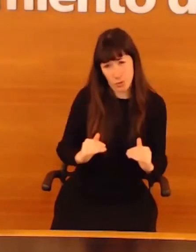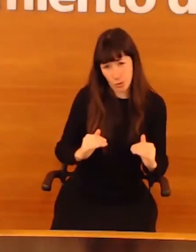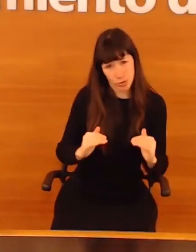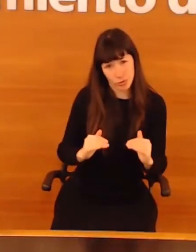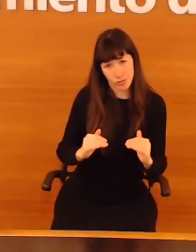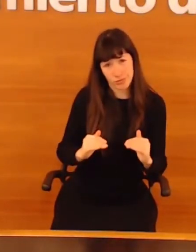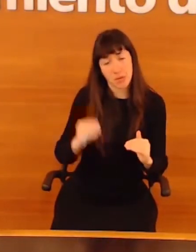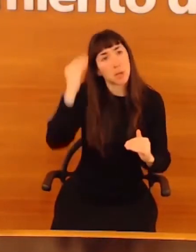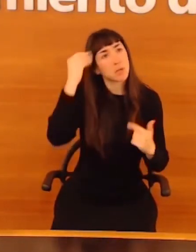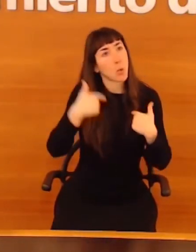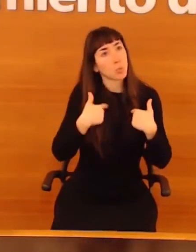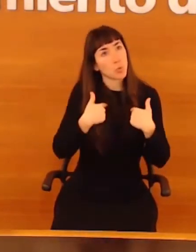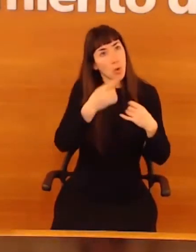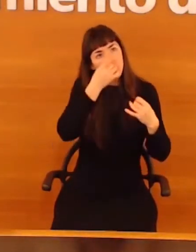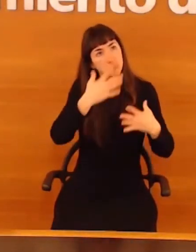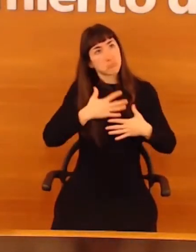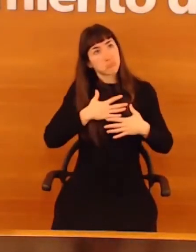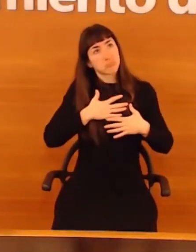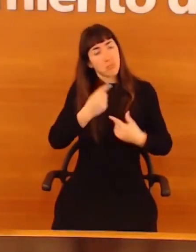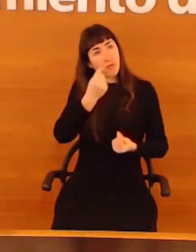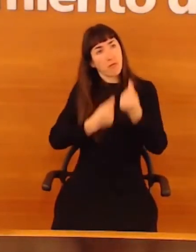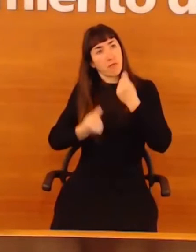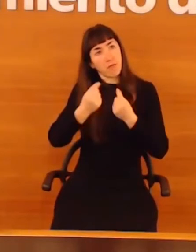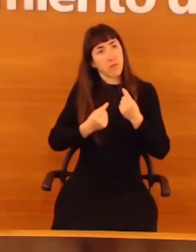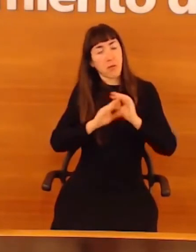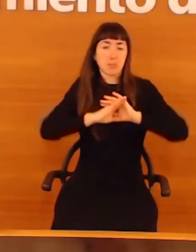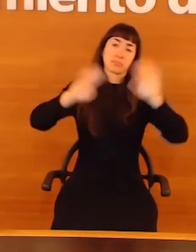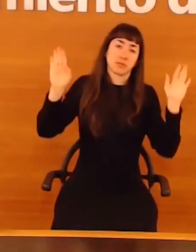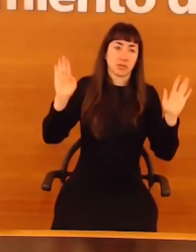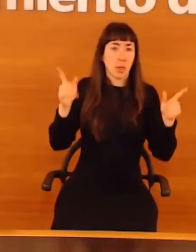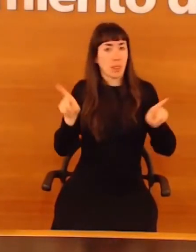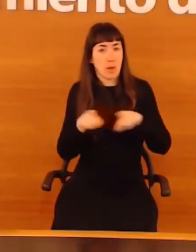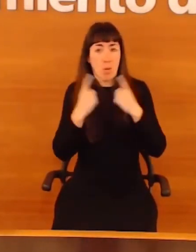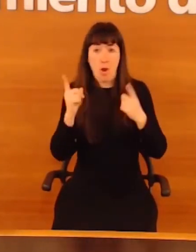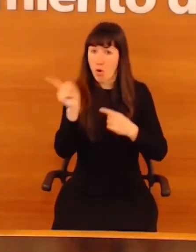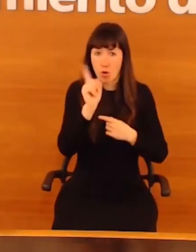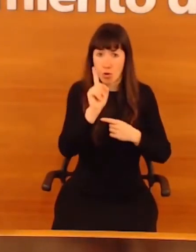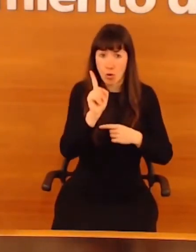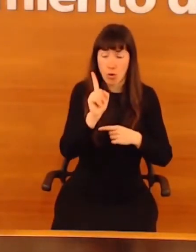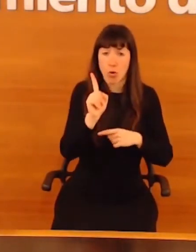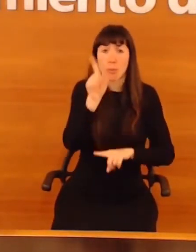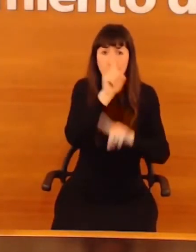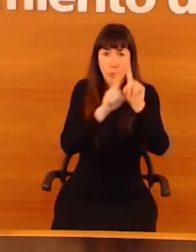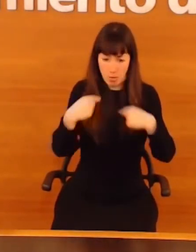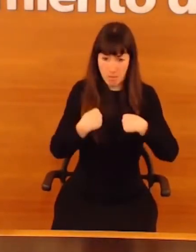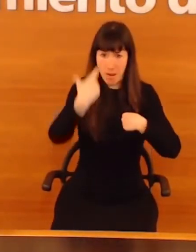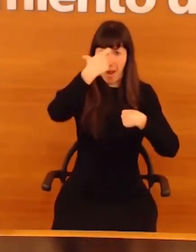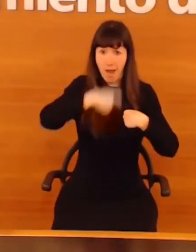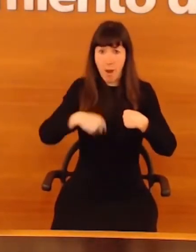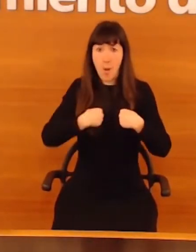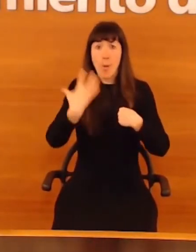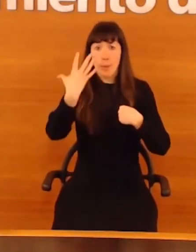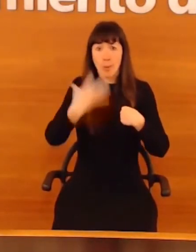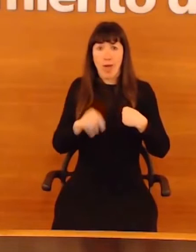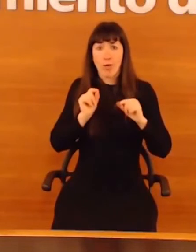de si me infecto yo o si nos infectamos nosotros individualmente como personas, sino el riesgo que podemos